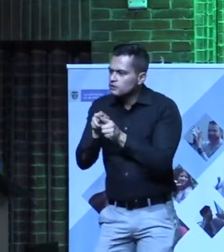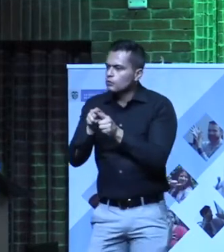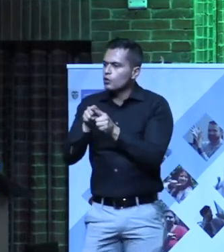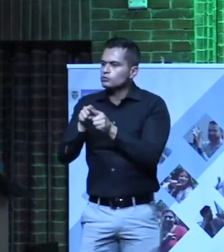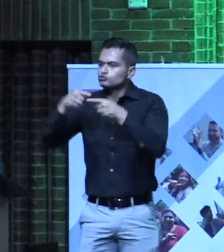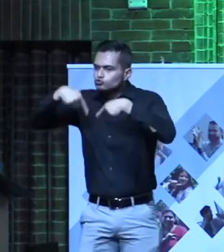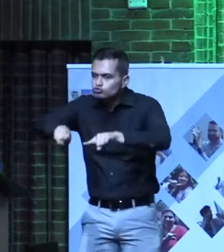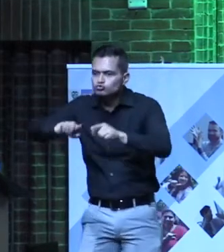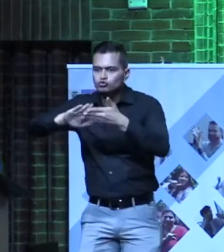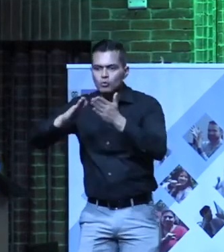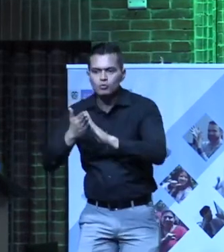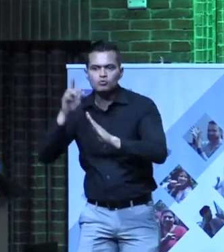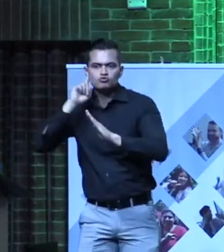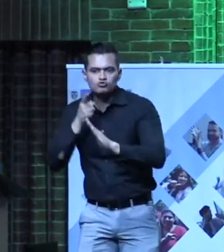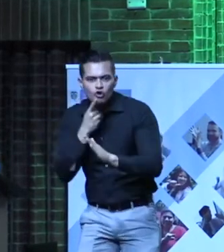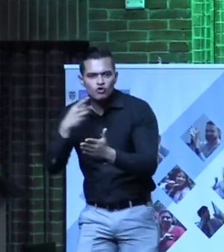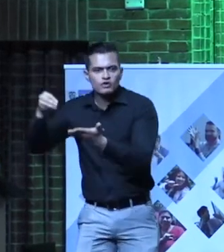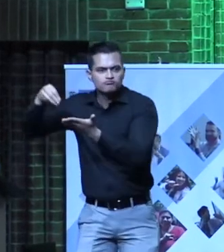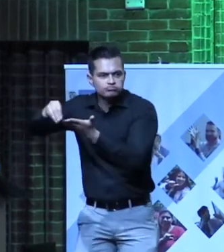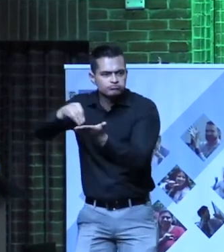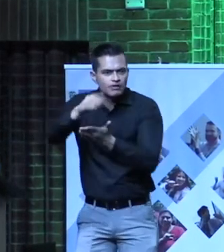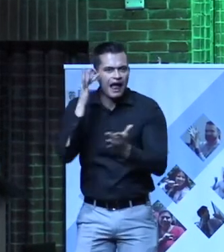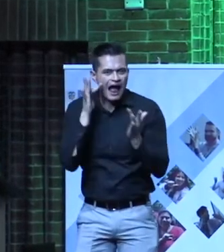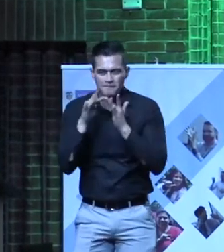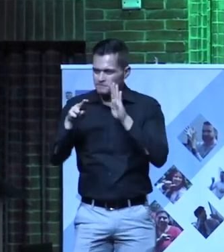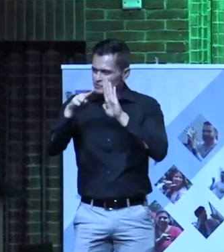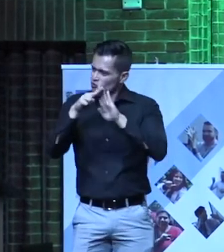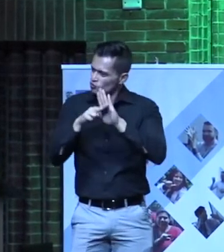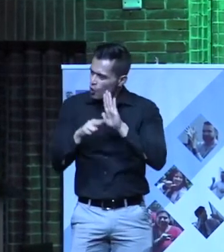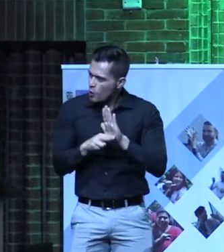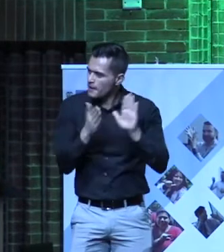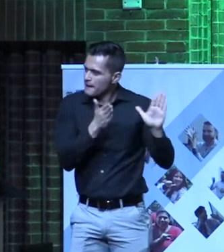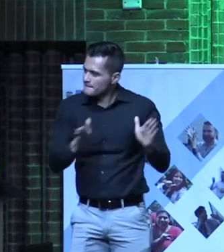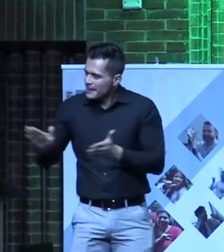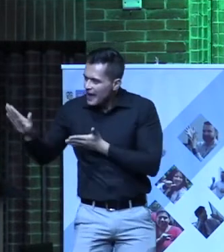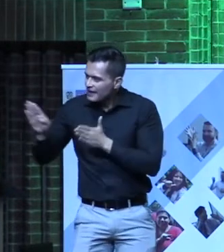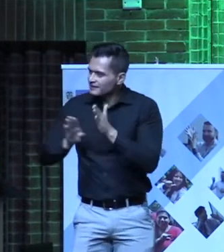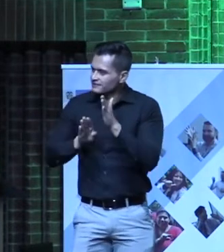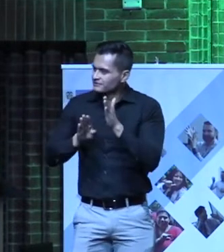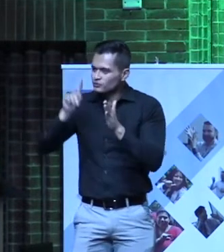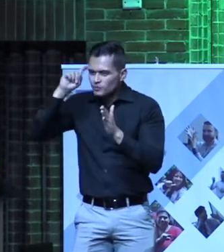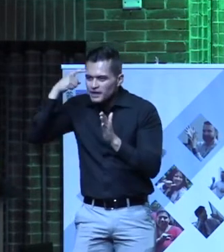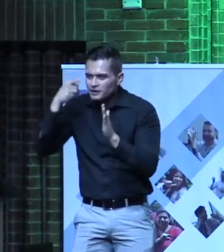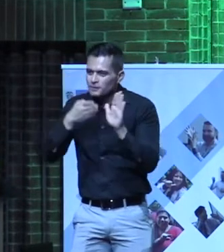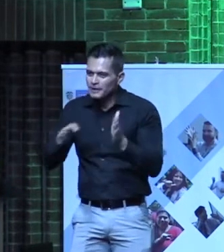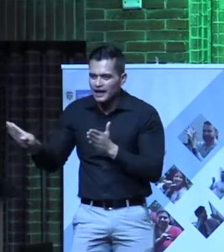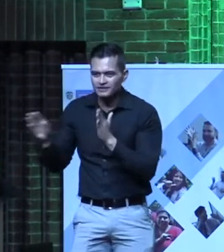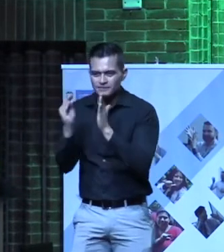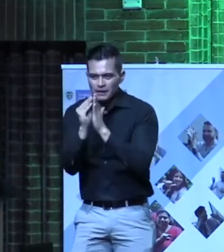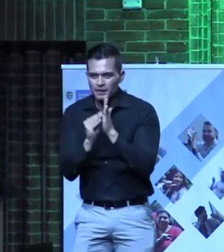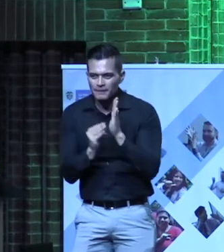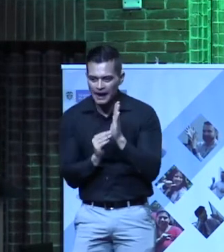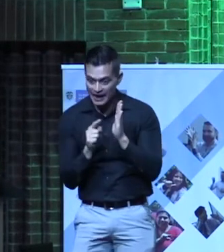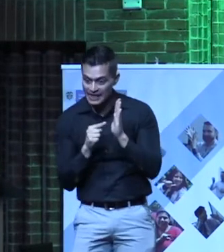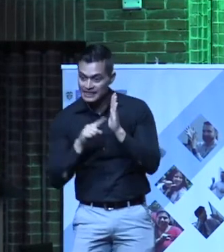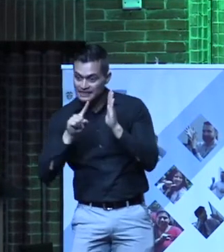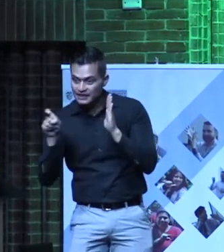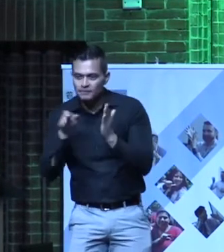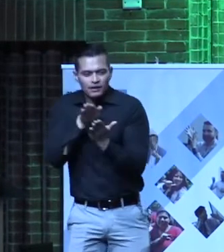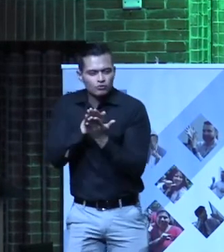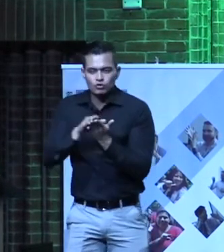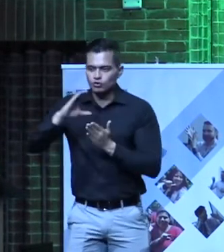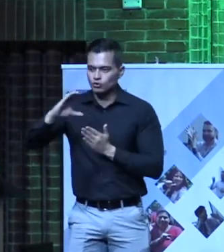los cometidos que se fijan en las normas y en los planes, en los documentos